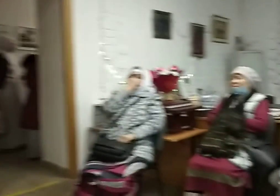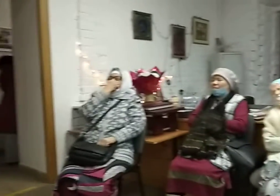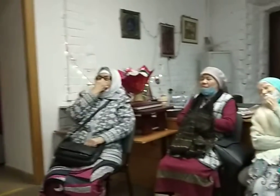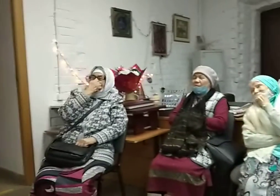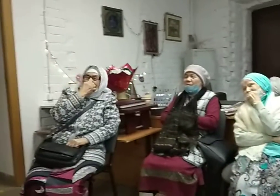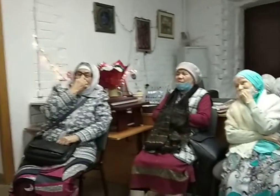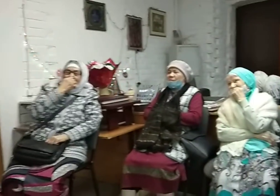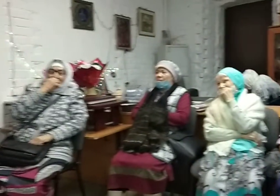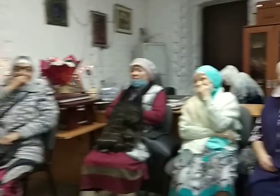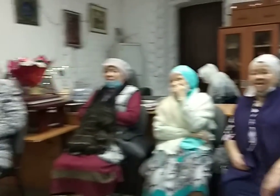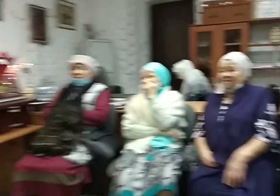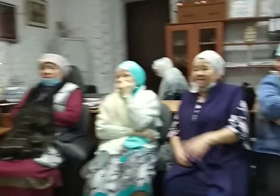Новый год, на то.